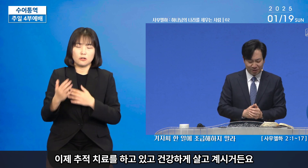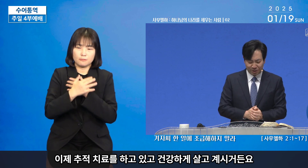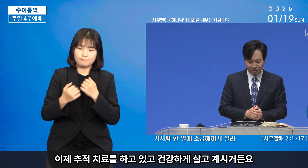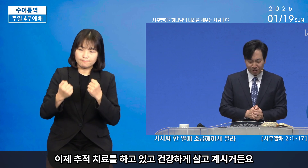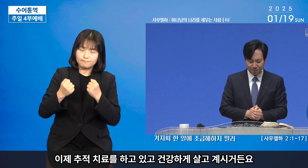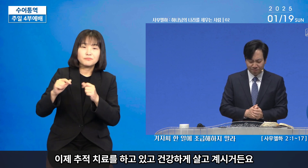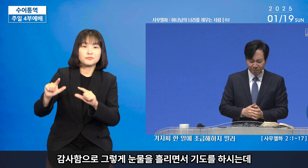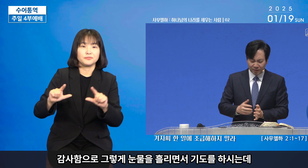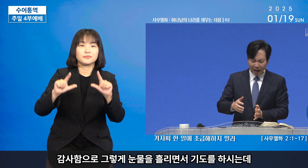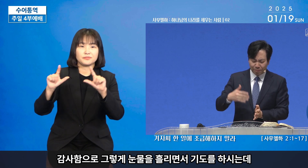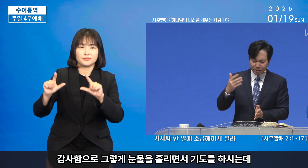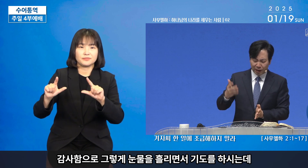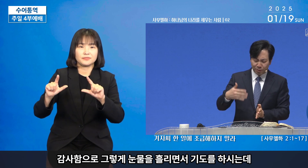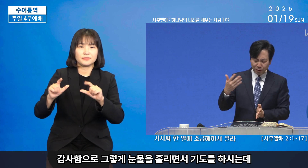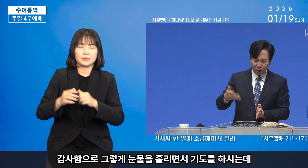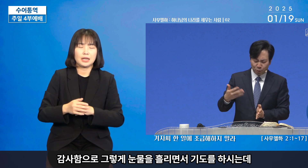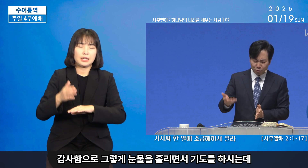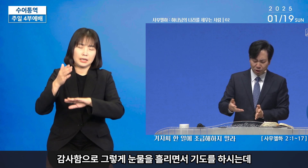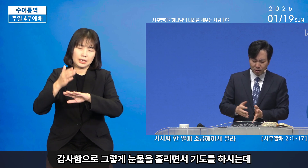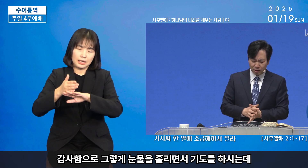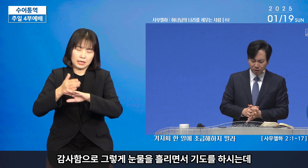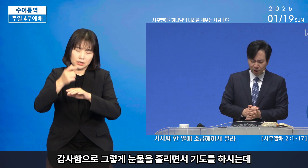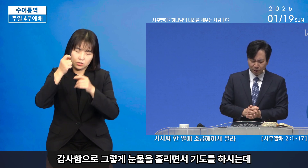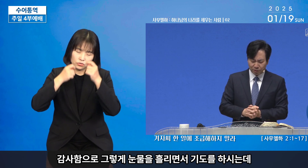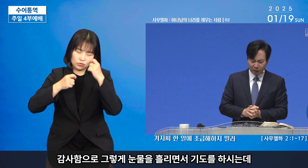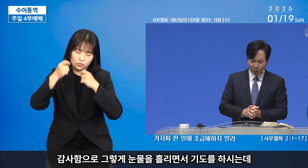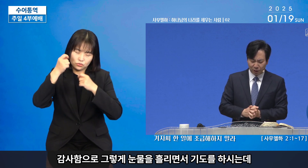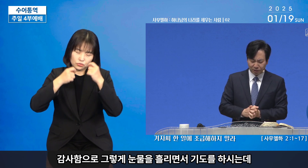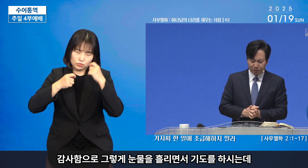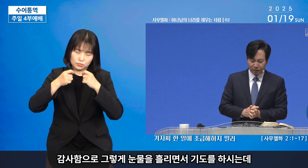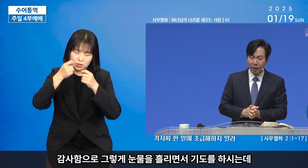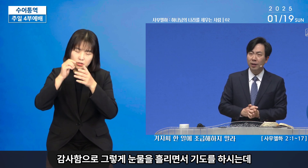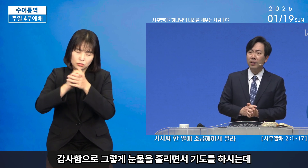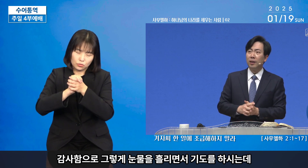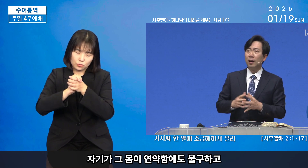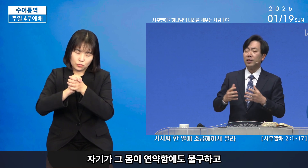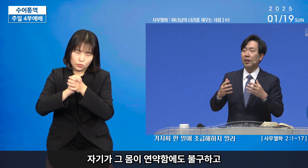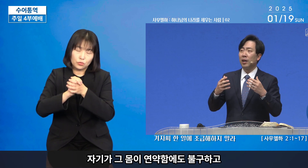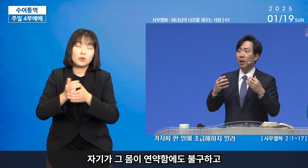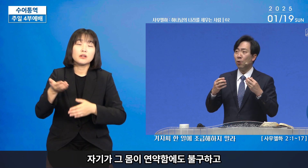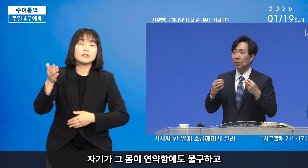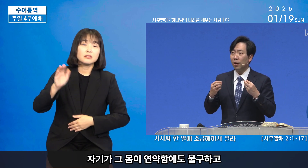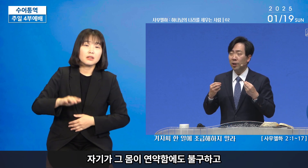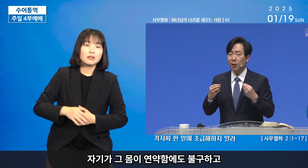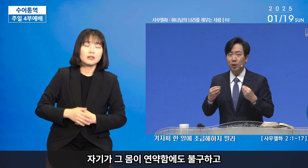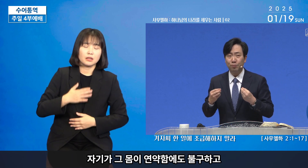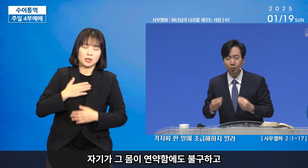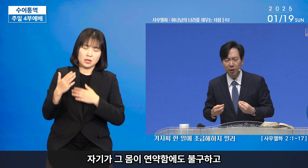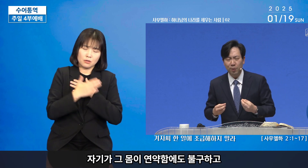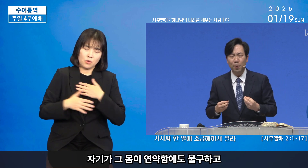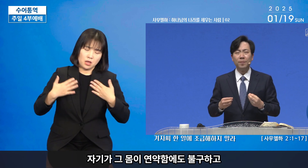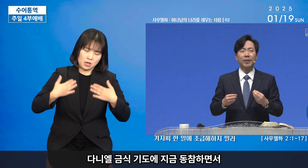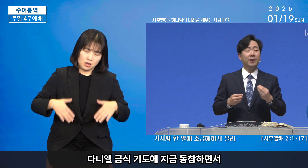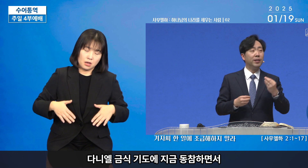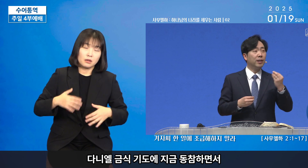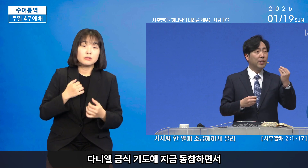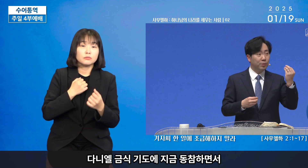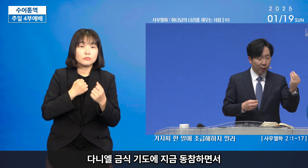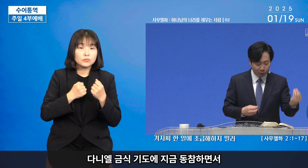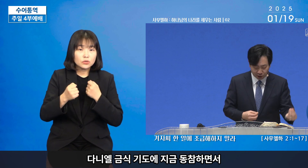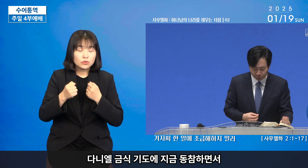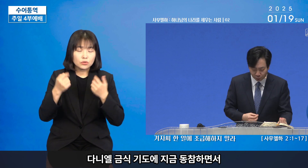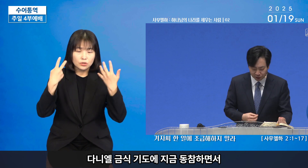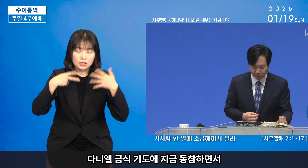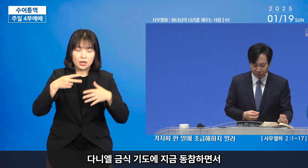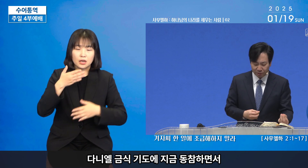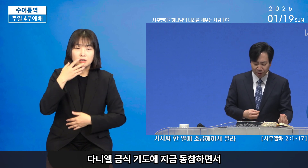살고 계시거든요. 감사함으로 그렇게 눈물을 흘리시면서 기도를 하시는데 자기가 그 몸이 연약함에도 불구하고 다니엘 금식